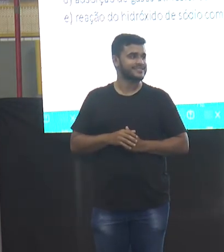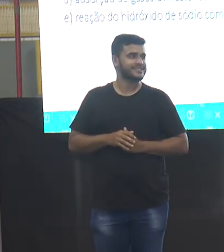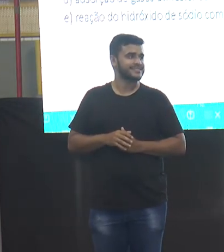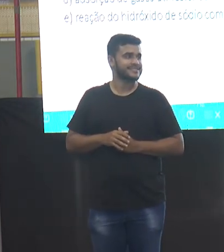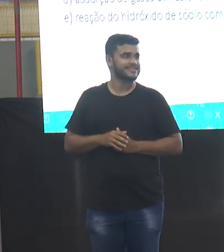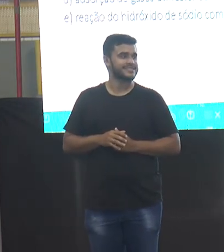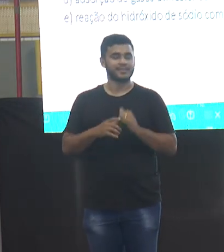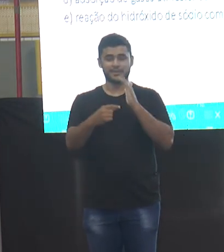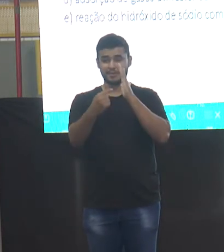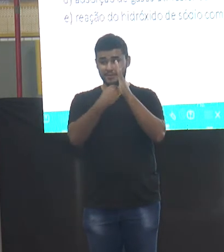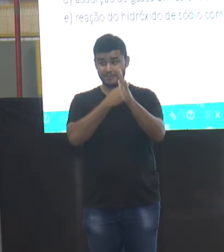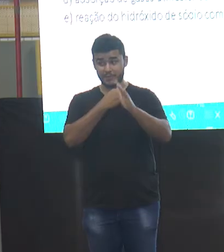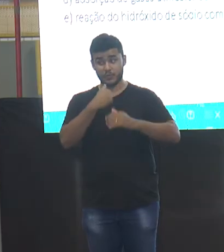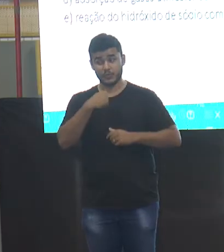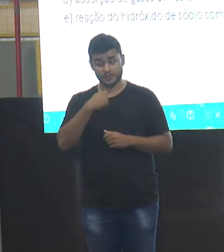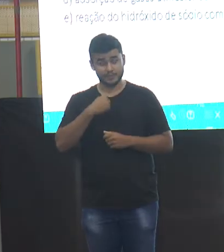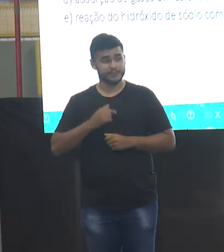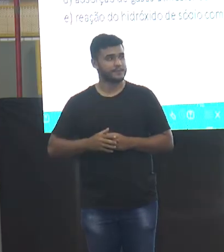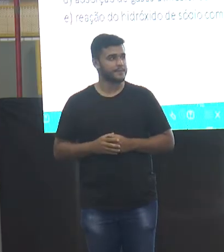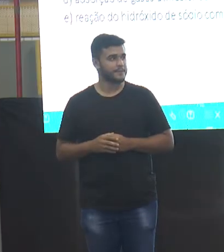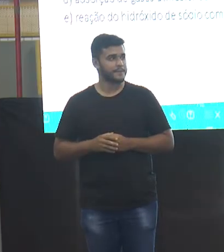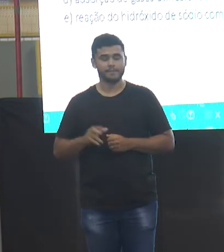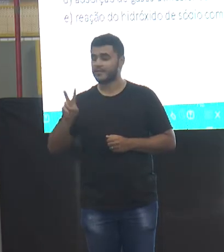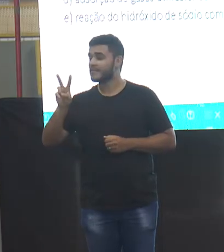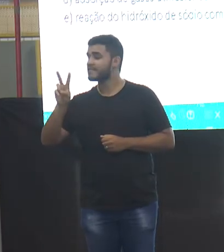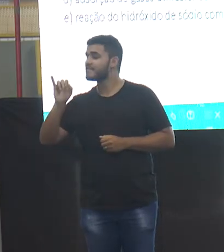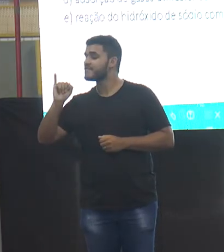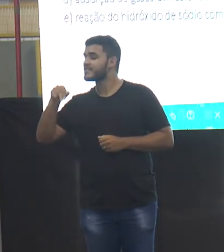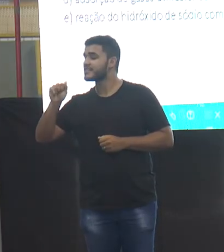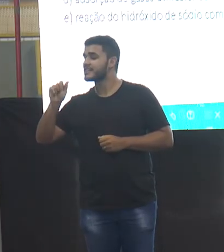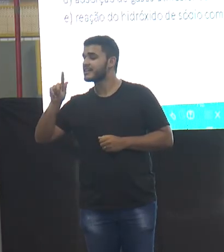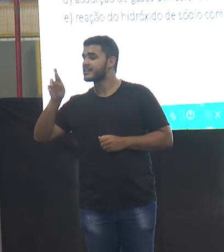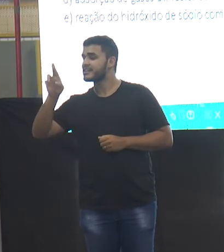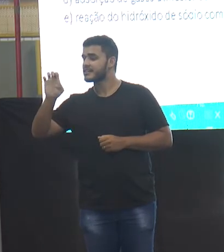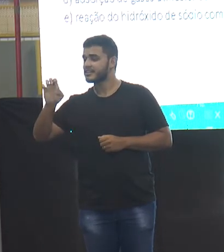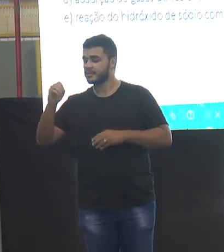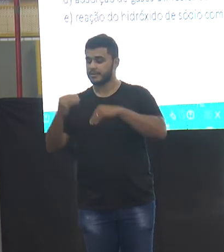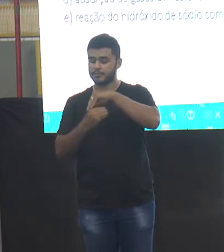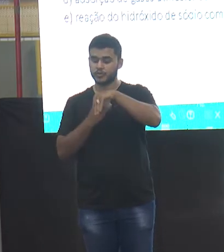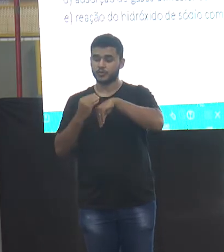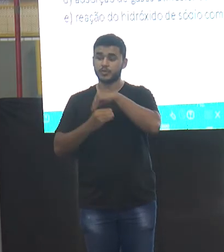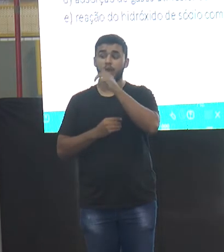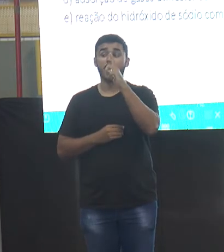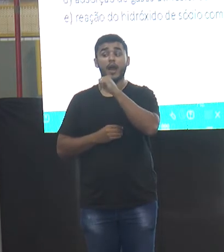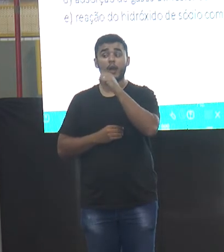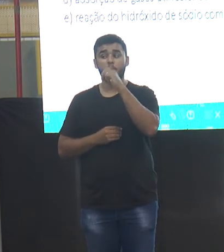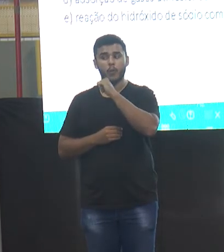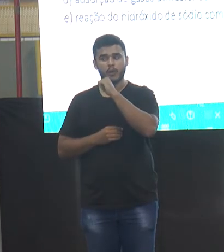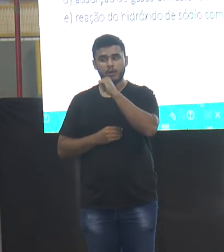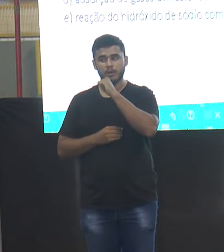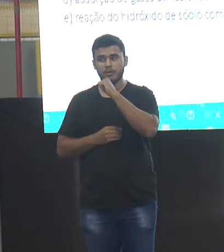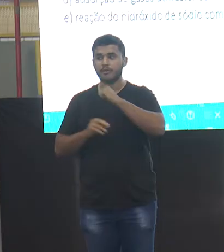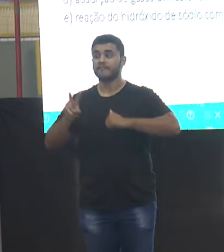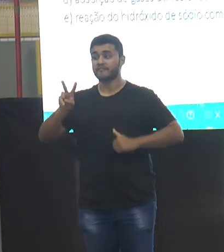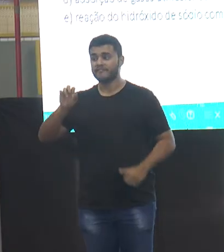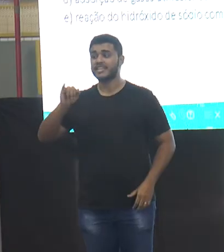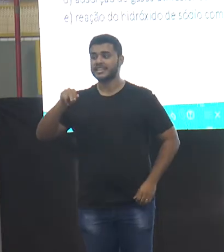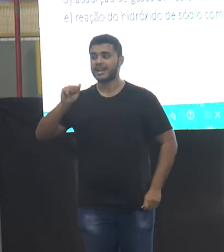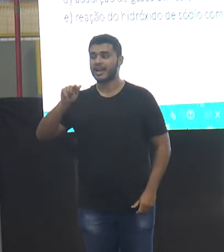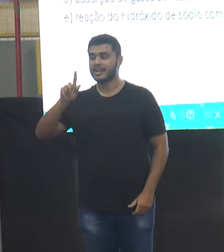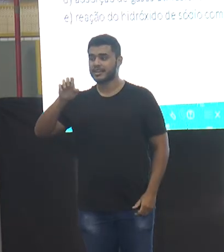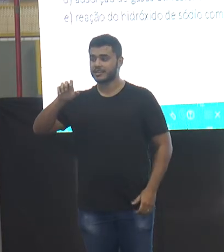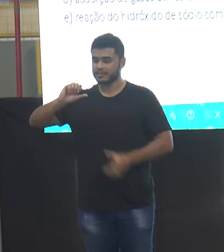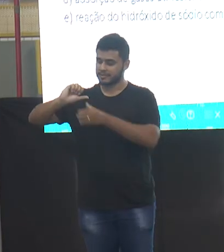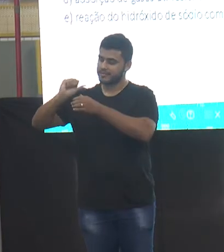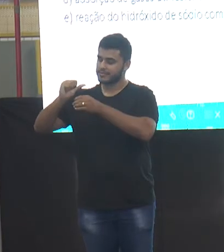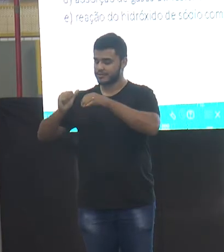Professor, vinagre com água, essa é muito boa. Vinagre com água